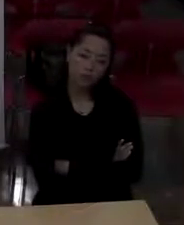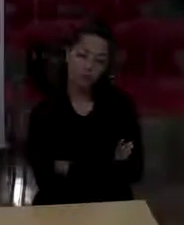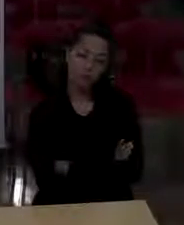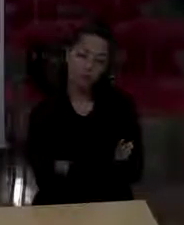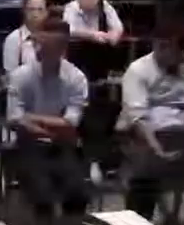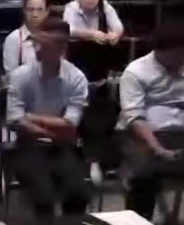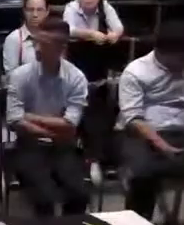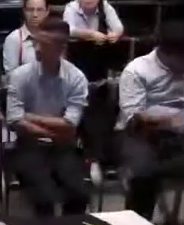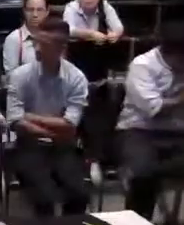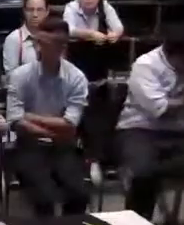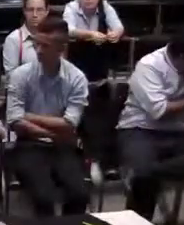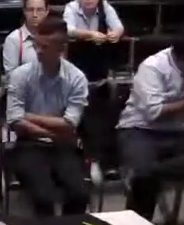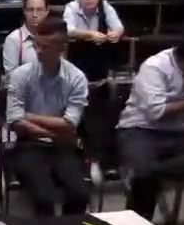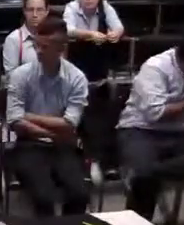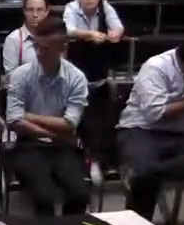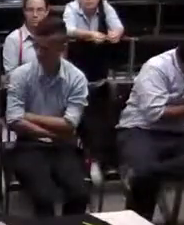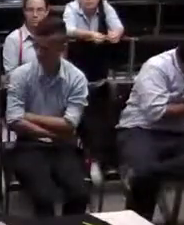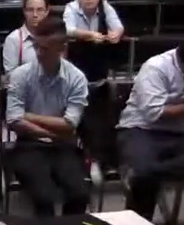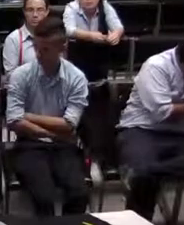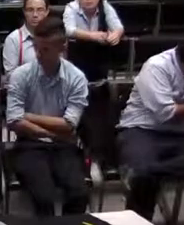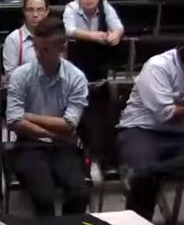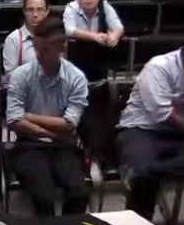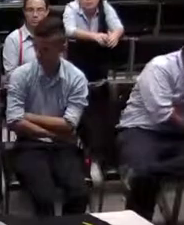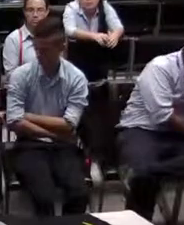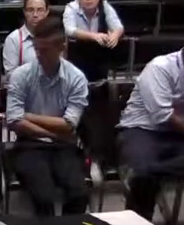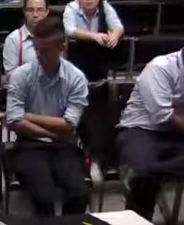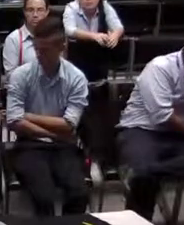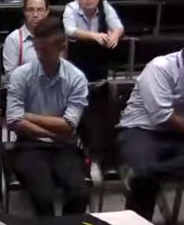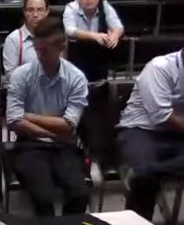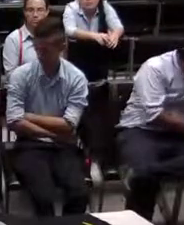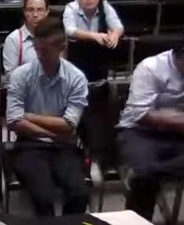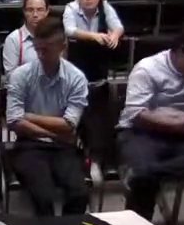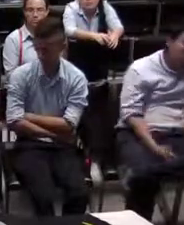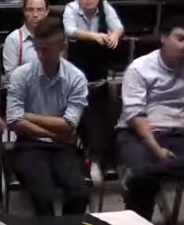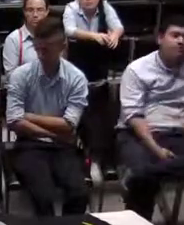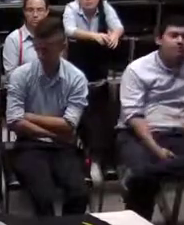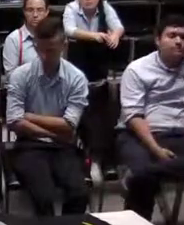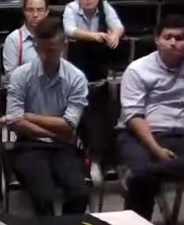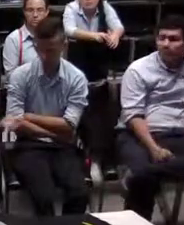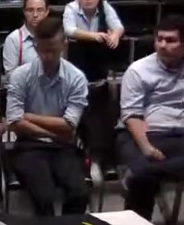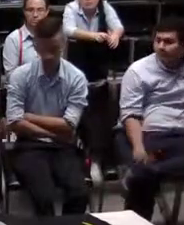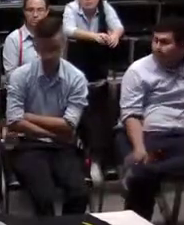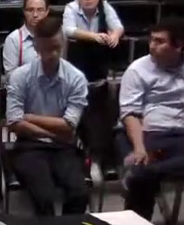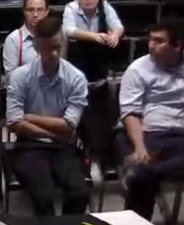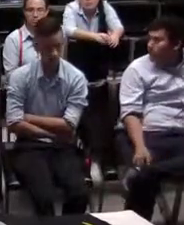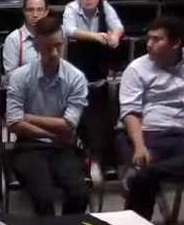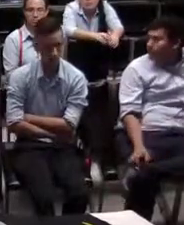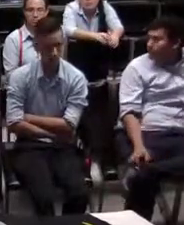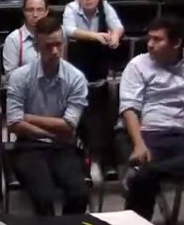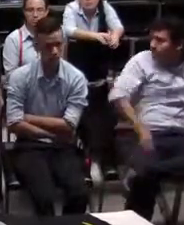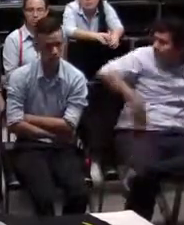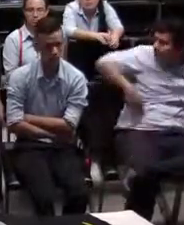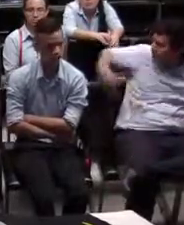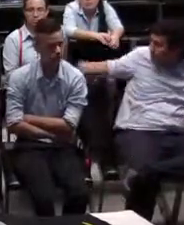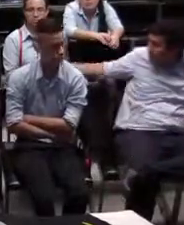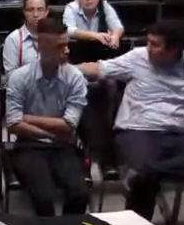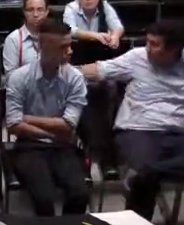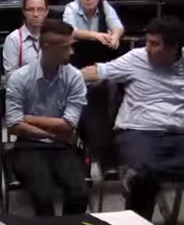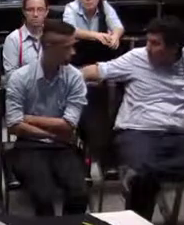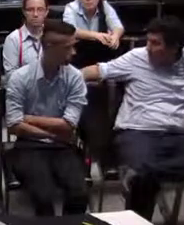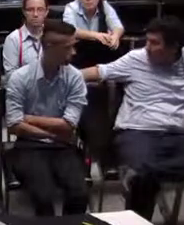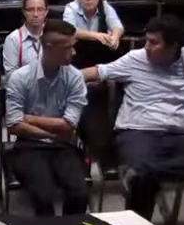para que este niño pueda tener ese aprendizaje de contexto completo. Entonces, pues yo pienso que afuera su contexto va a ser algo